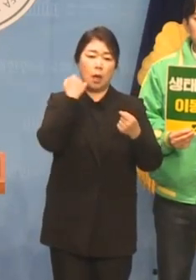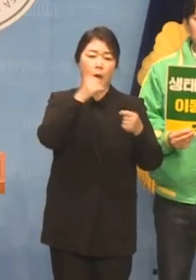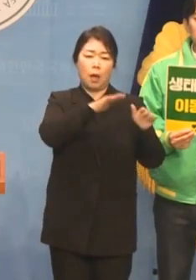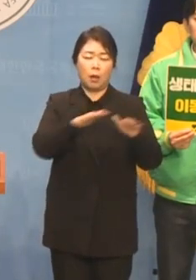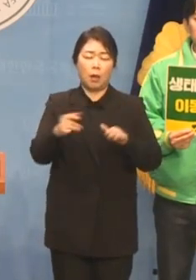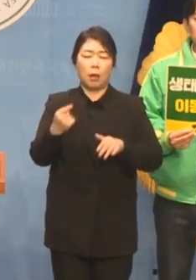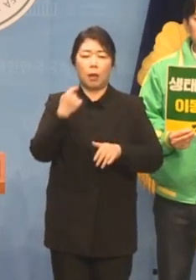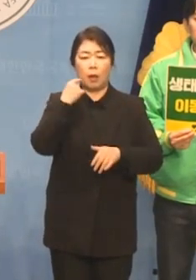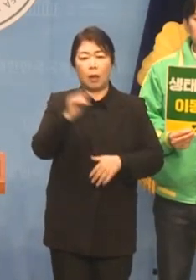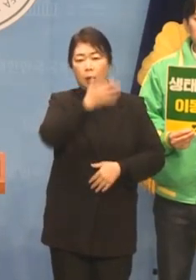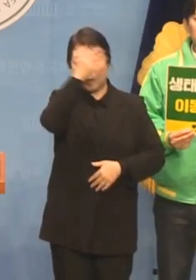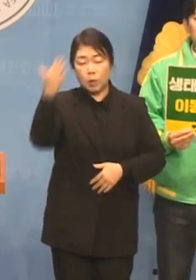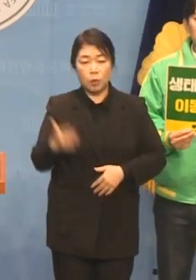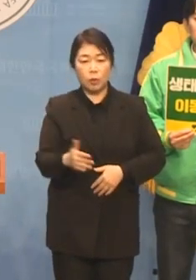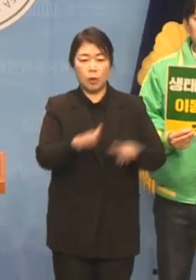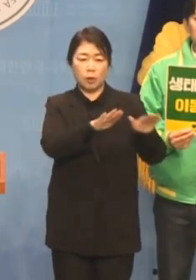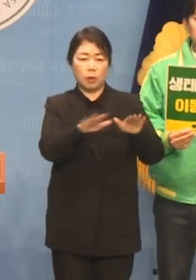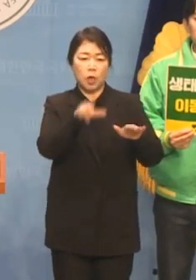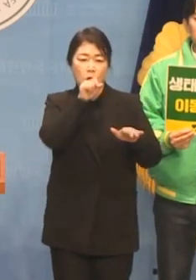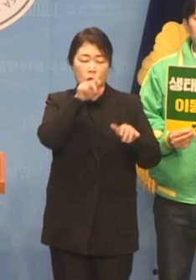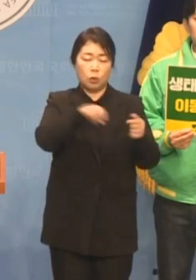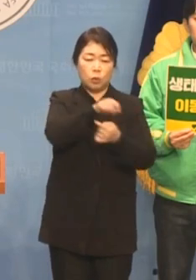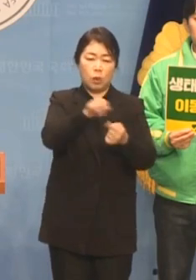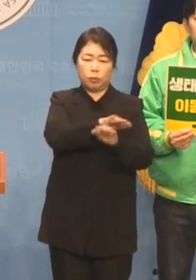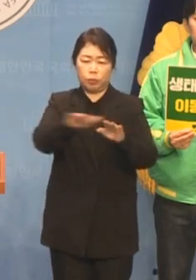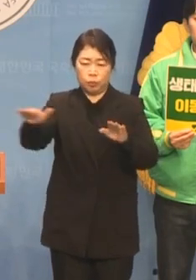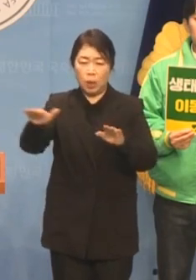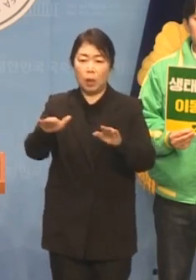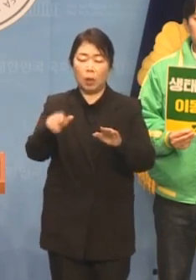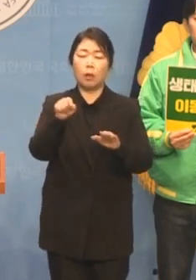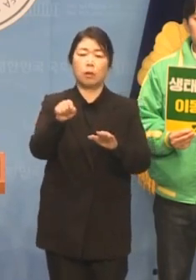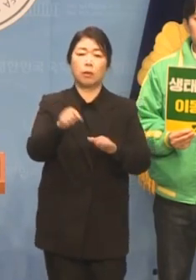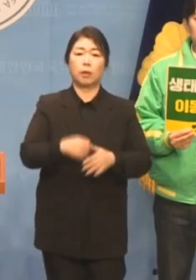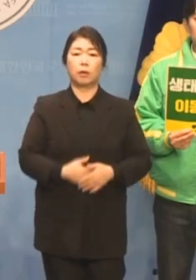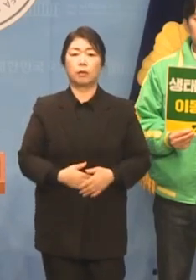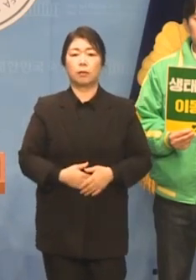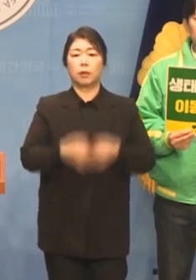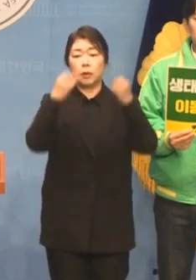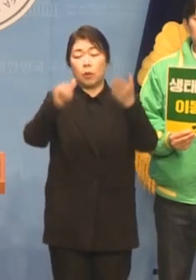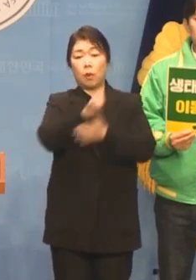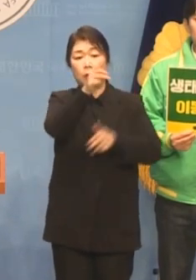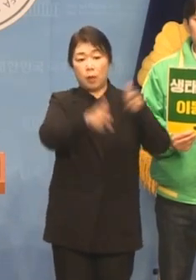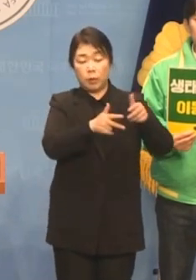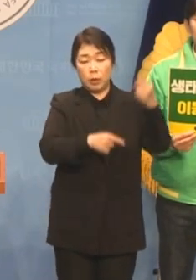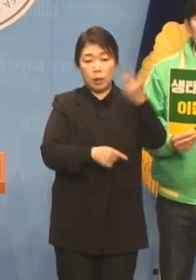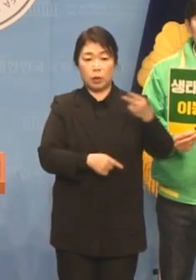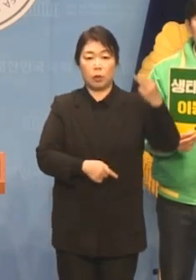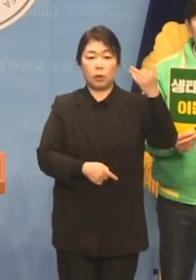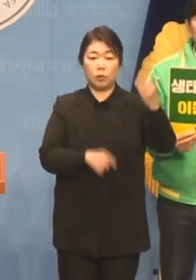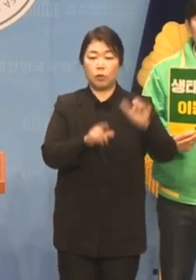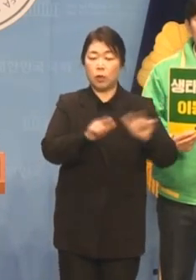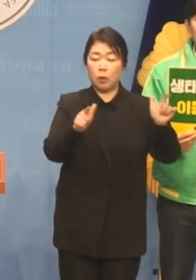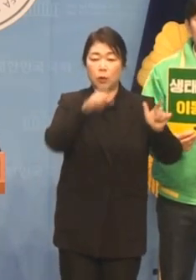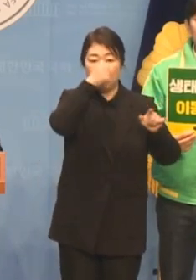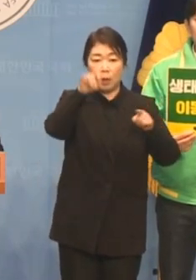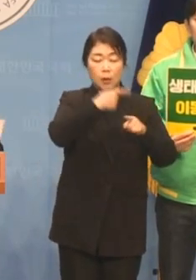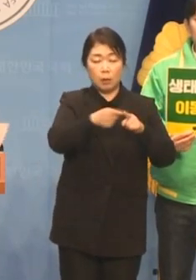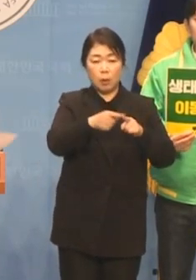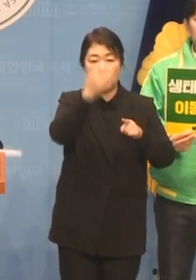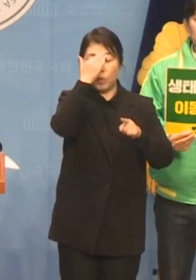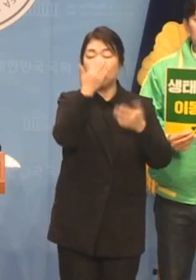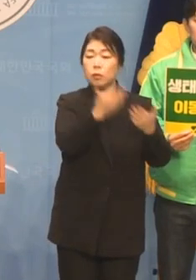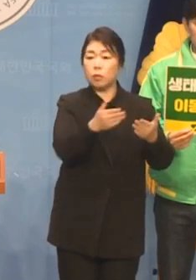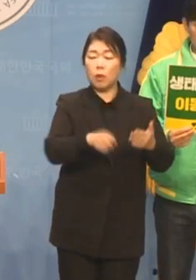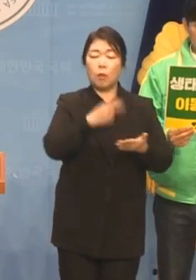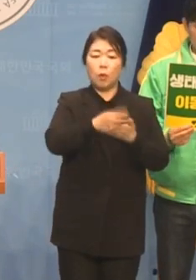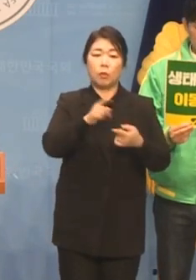알려진 수라 갯벌을 시멘트로 덮어버리는 사업입니다 신공항 사업은 2019년 예비타당성조사 면제